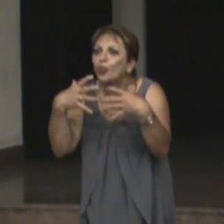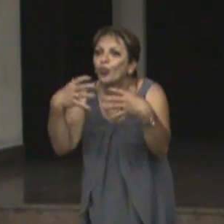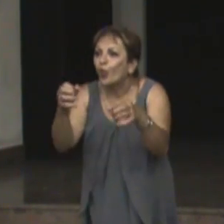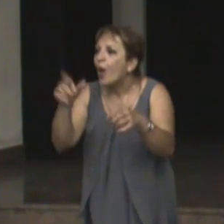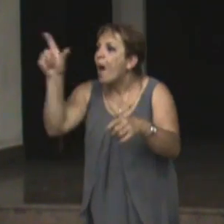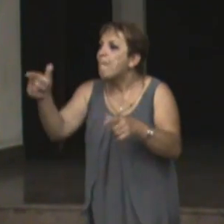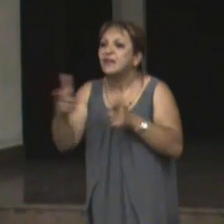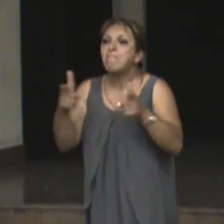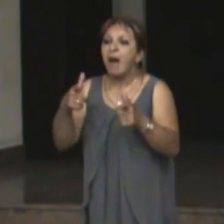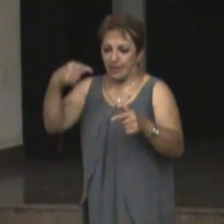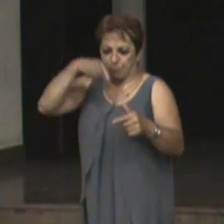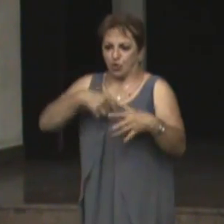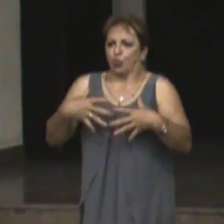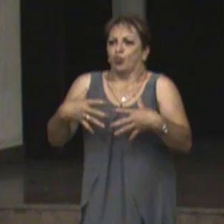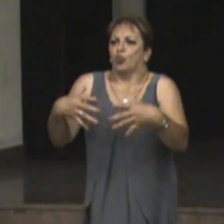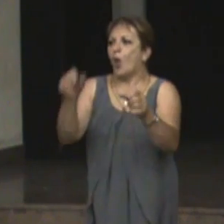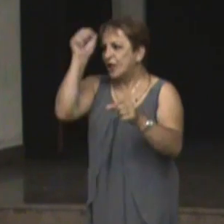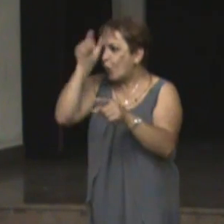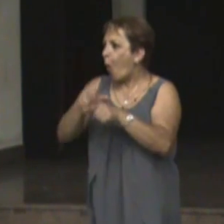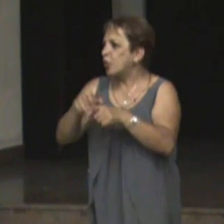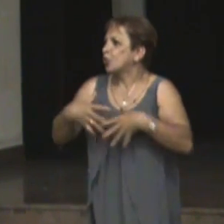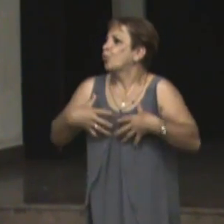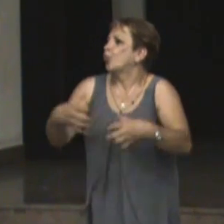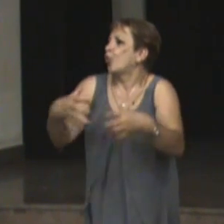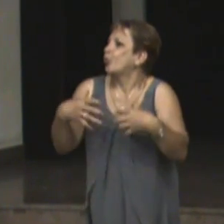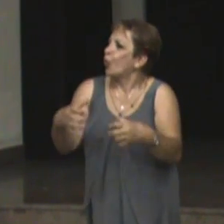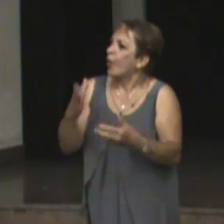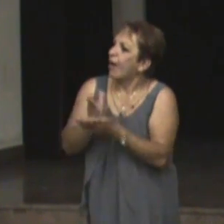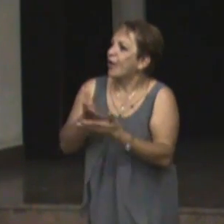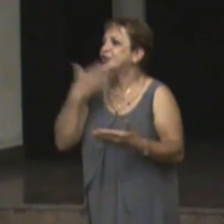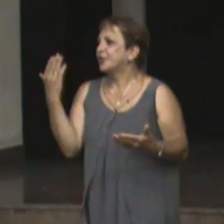Աստծո խոսքը լսելու կամ ընդունելու կամ ոչ։